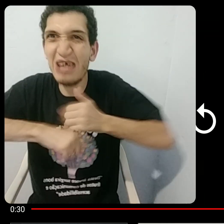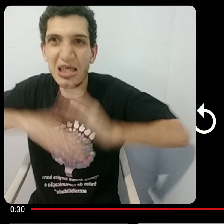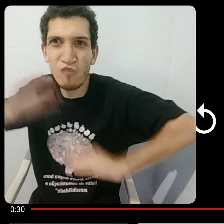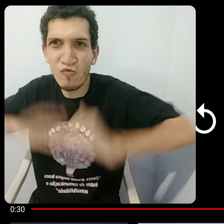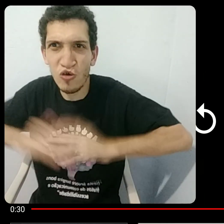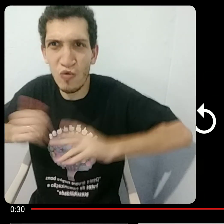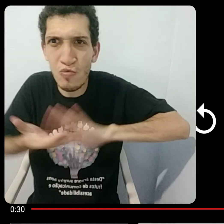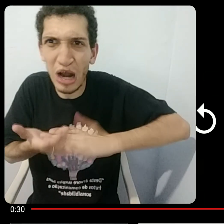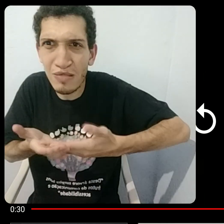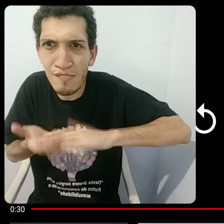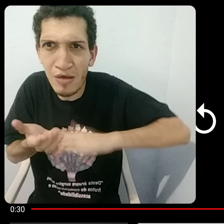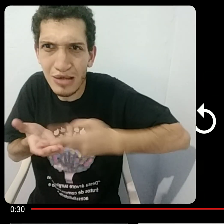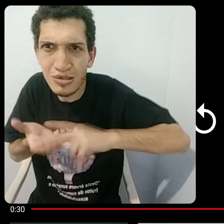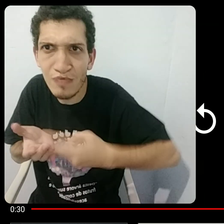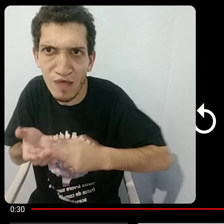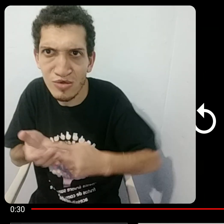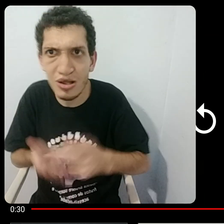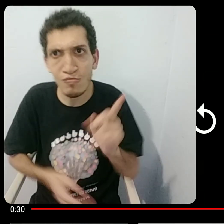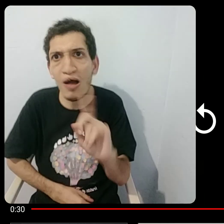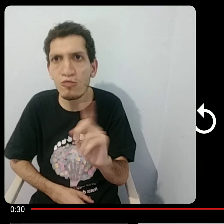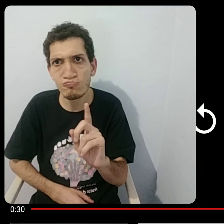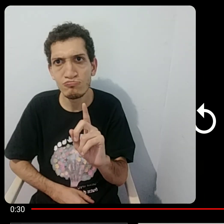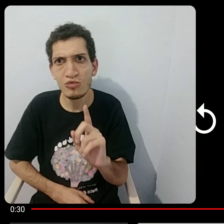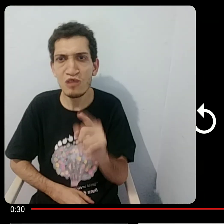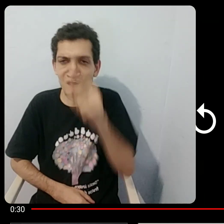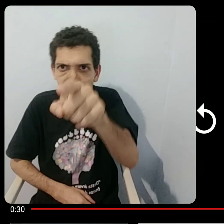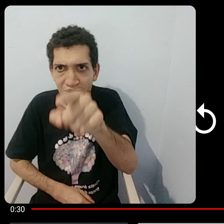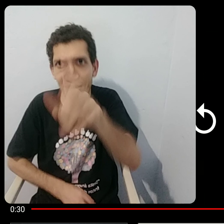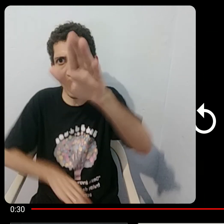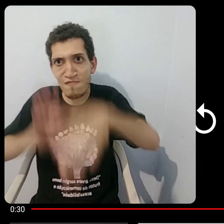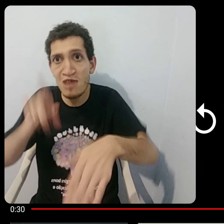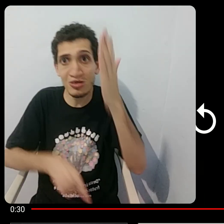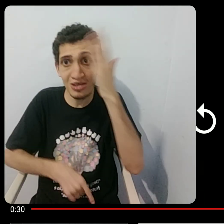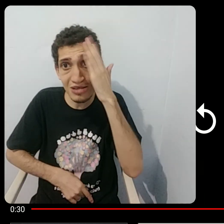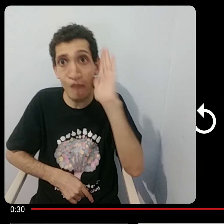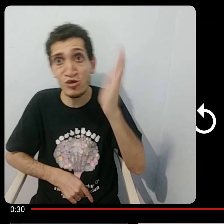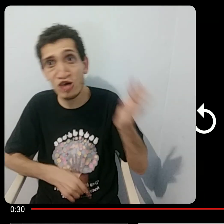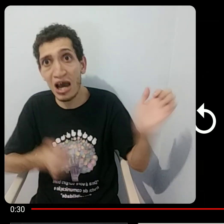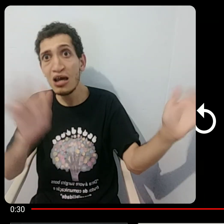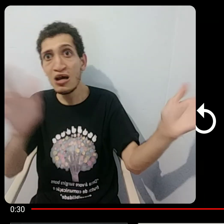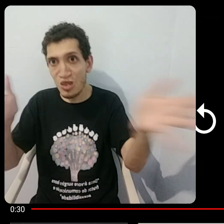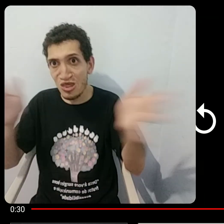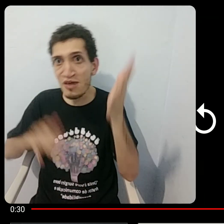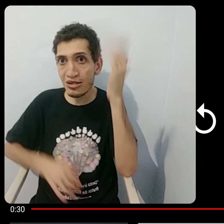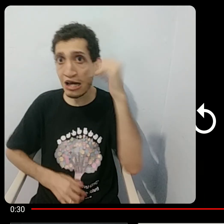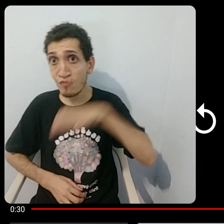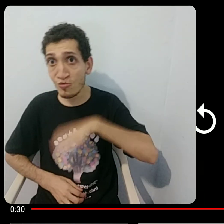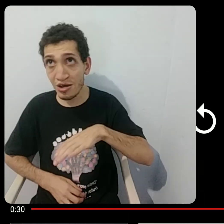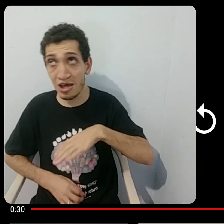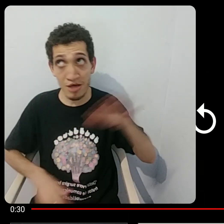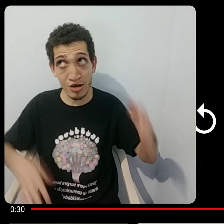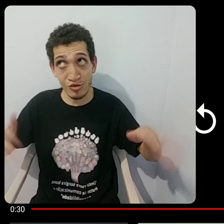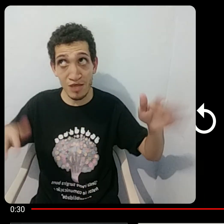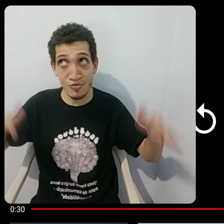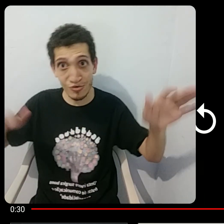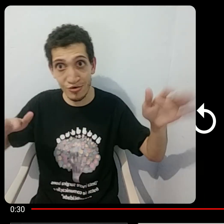proficiência, profissional para interpretação e tradução, não. Igual você, às vezes você sabe já Libras, sabe português, né? Mais ou menos um outro,